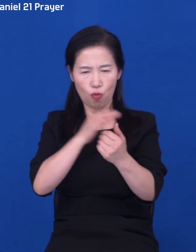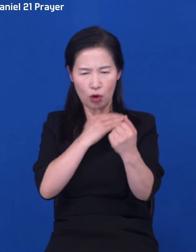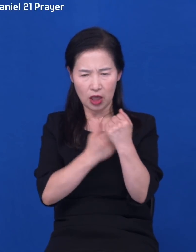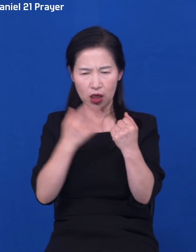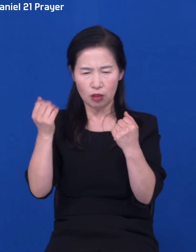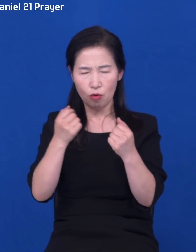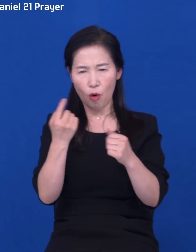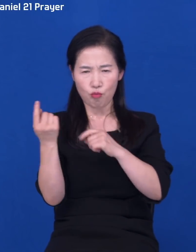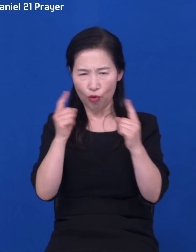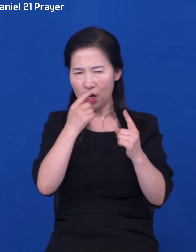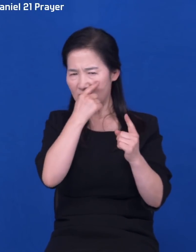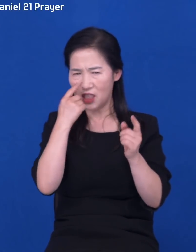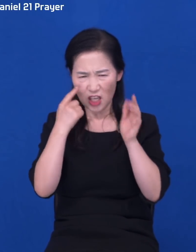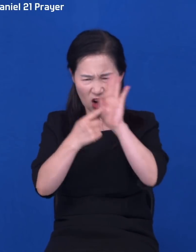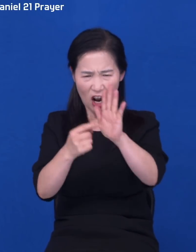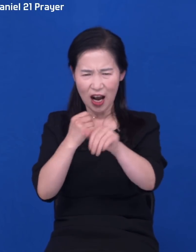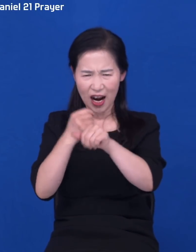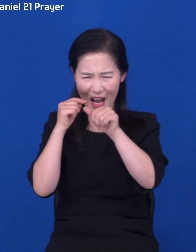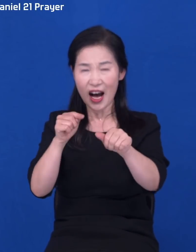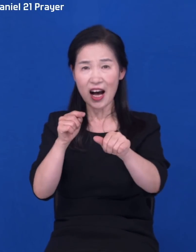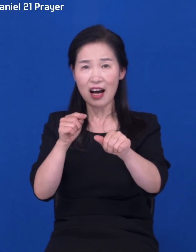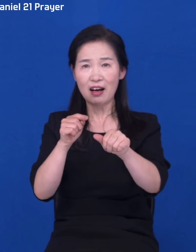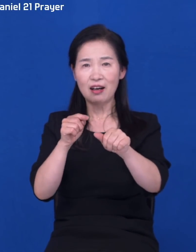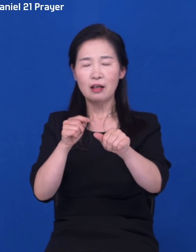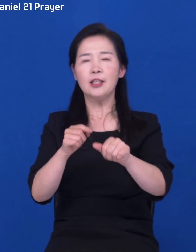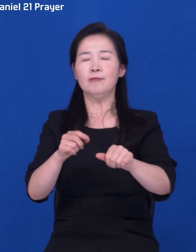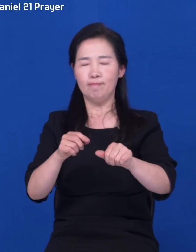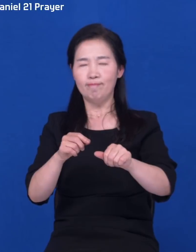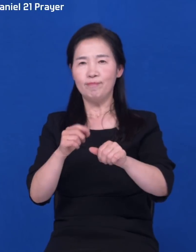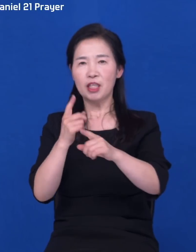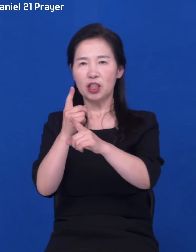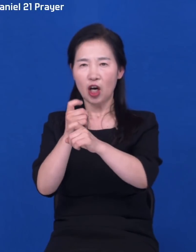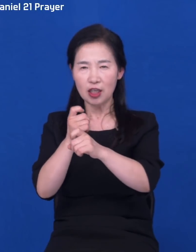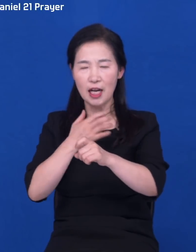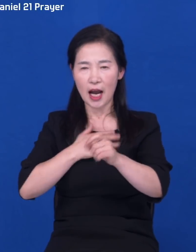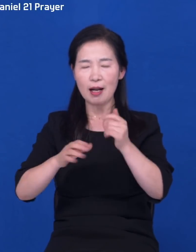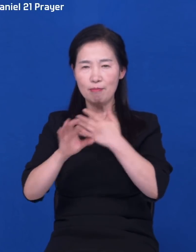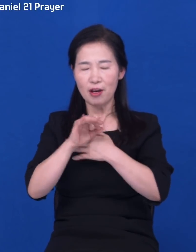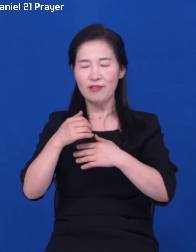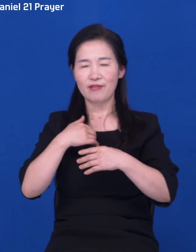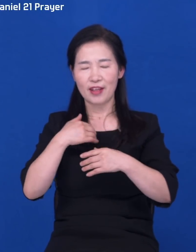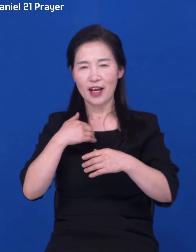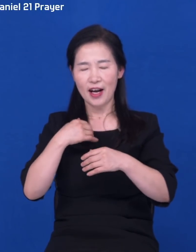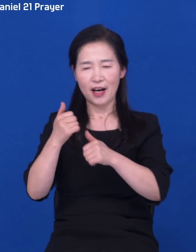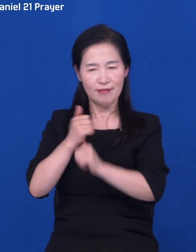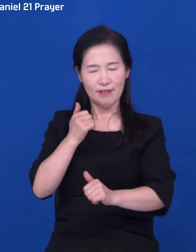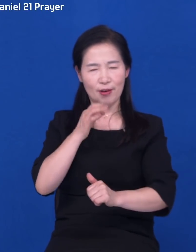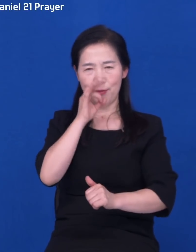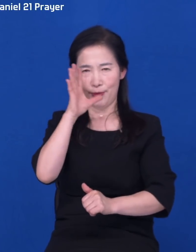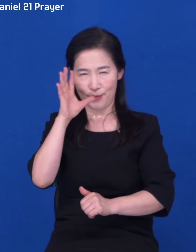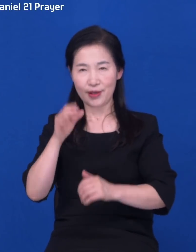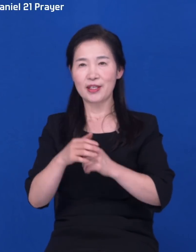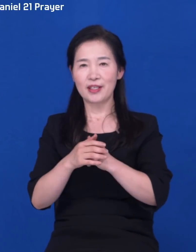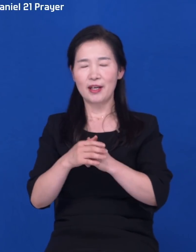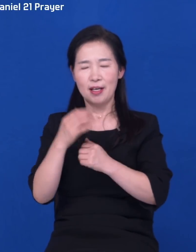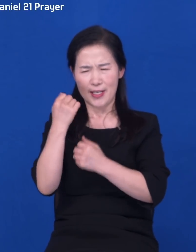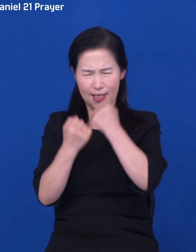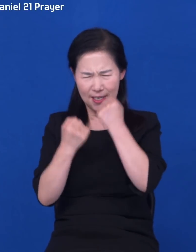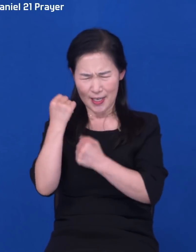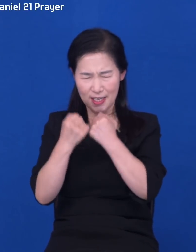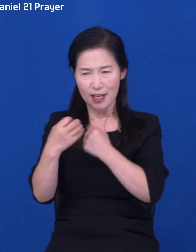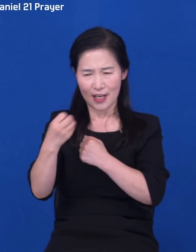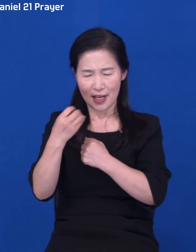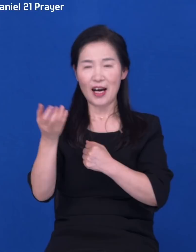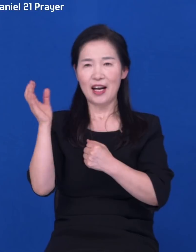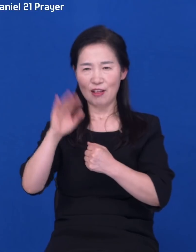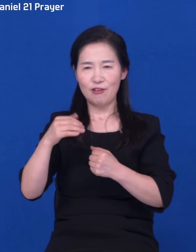이제 읽은 건데 실은 적을 알아야지 내가 안 당하지. 나한테 무슨 설득을 하더라도 너희들이 무슨 말을 하는지 내가 보고